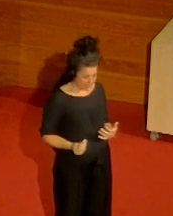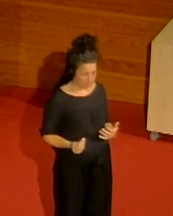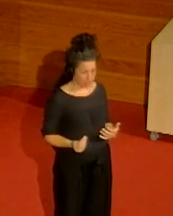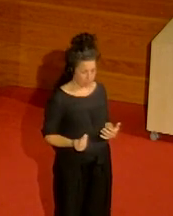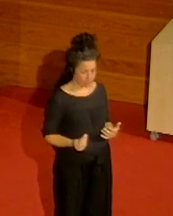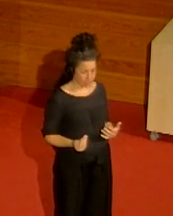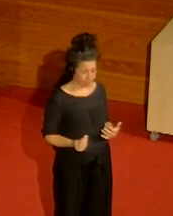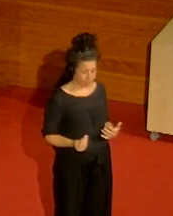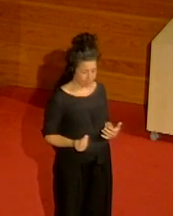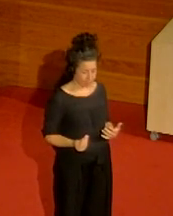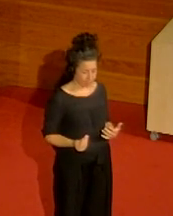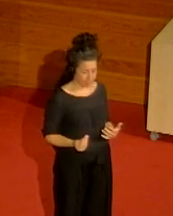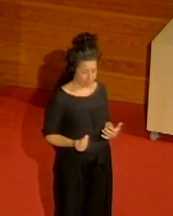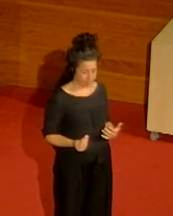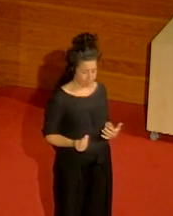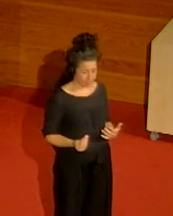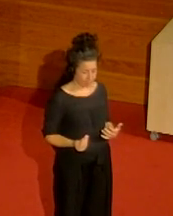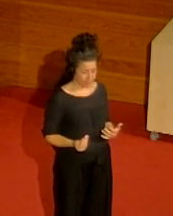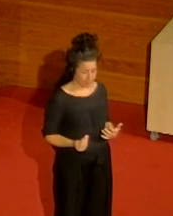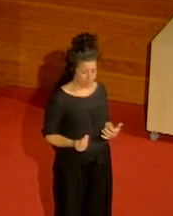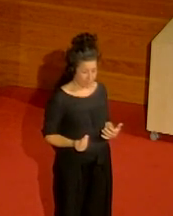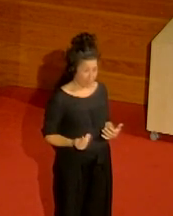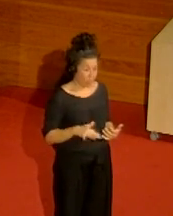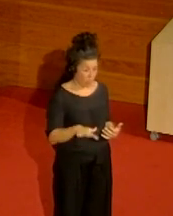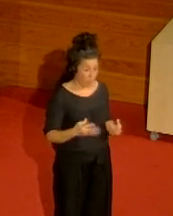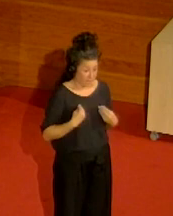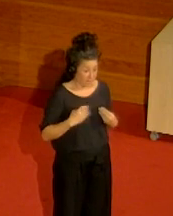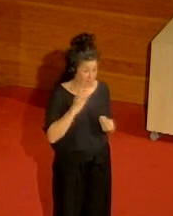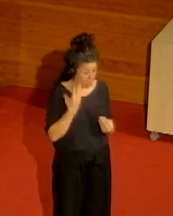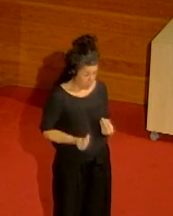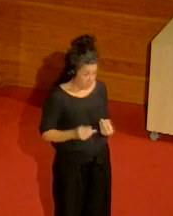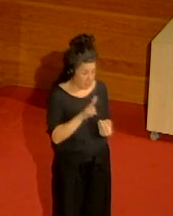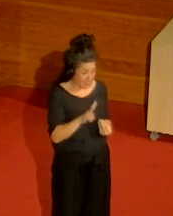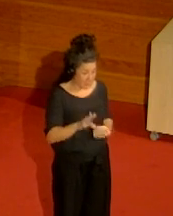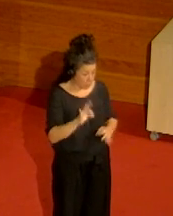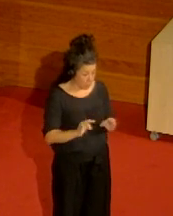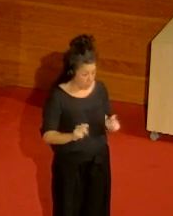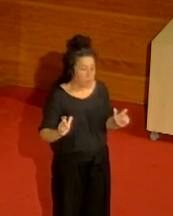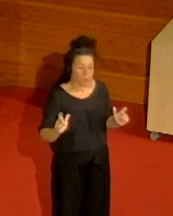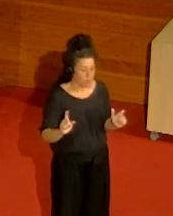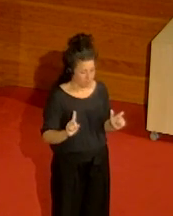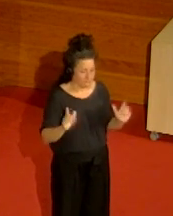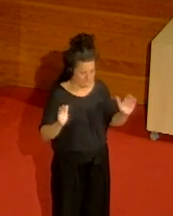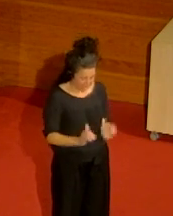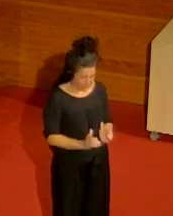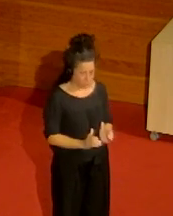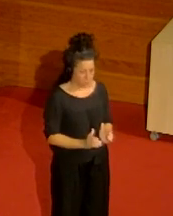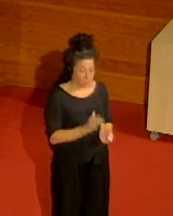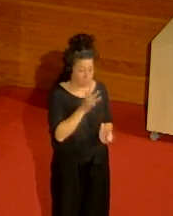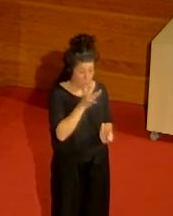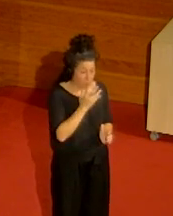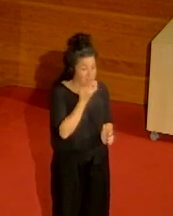estaba Dónde está instalada la población Palestina es menos del 22% del territorio que hoy ocupa Israel